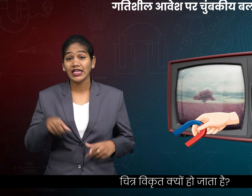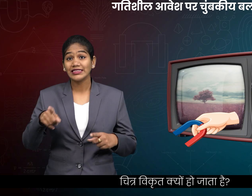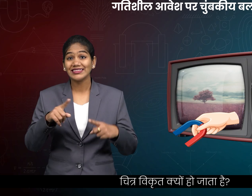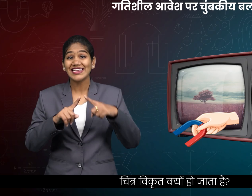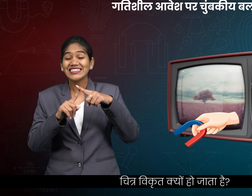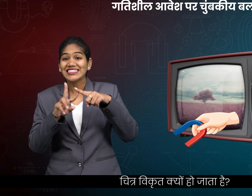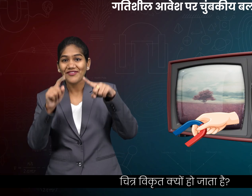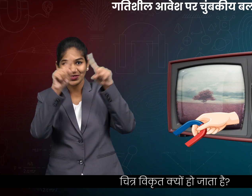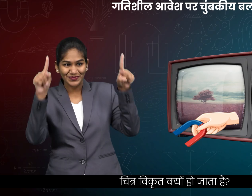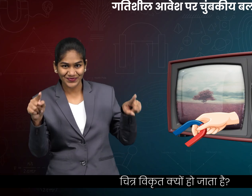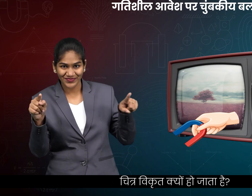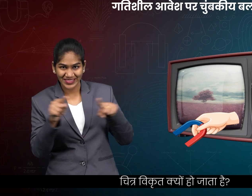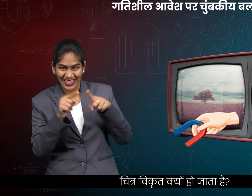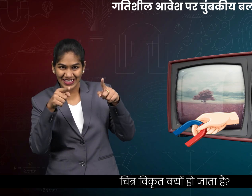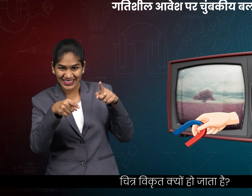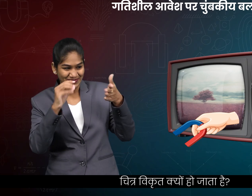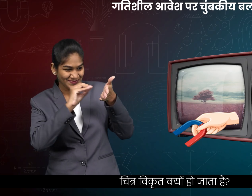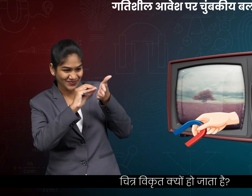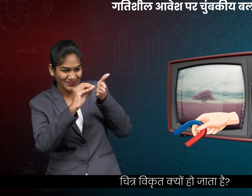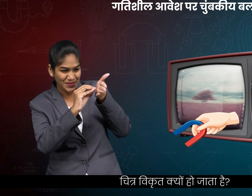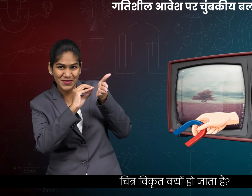चित्र विकृत क्यों हो जाता है?